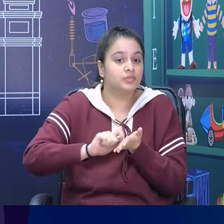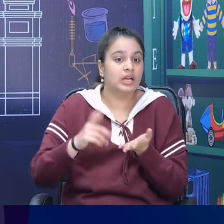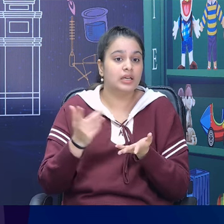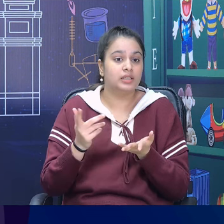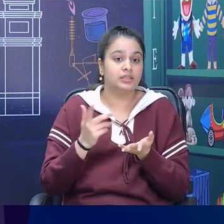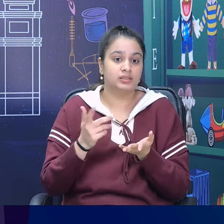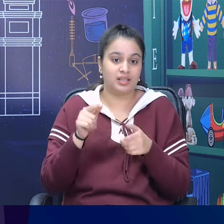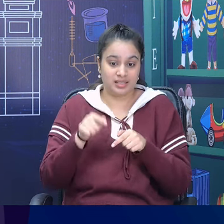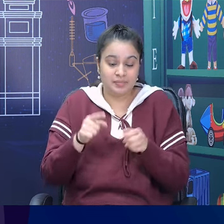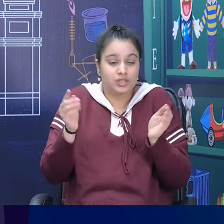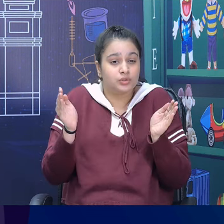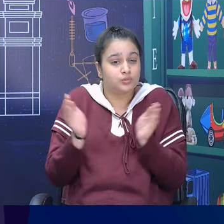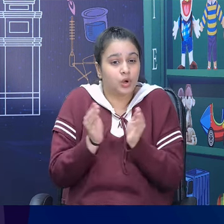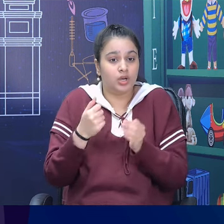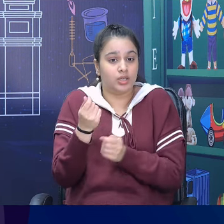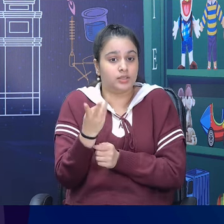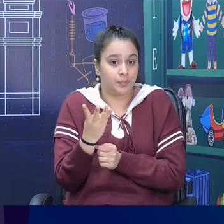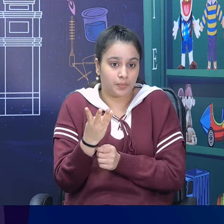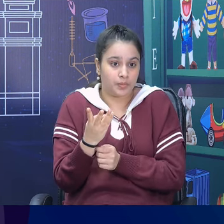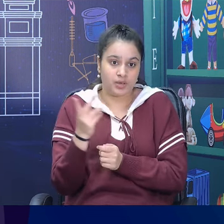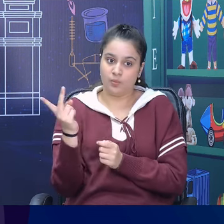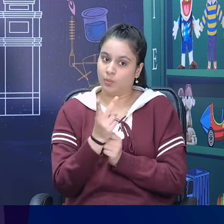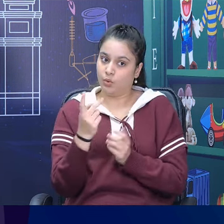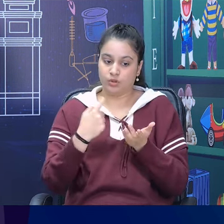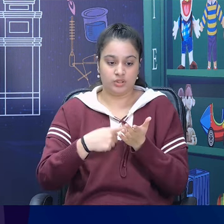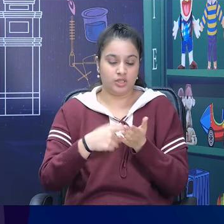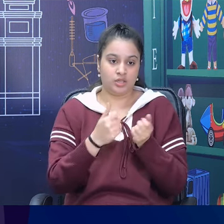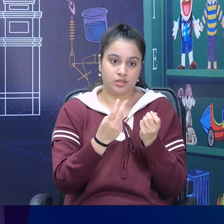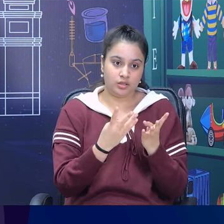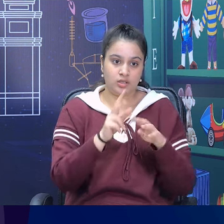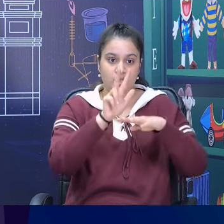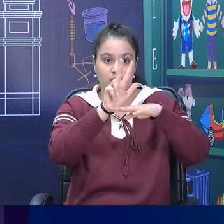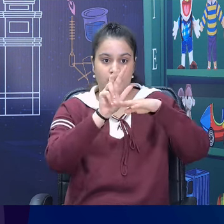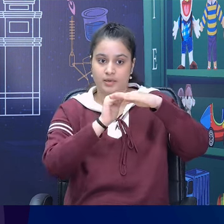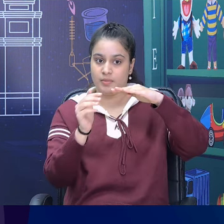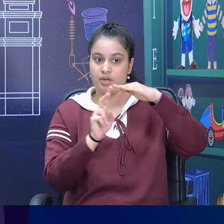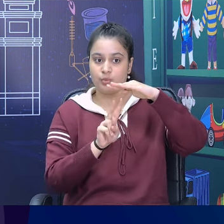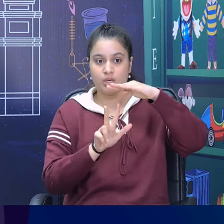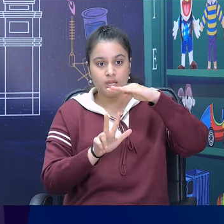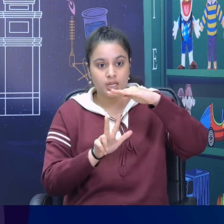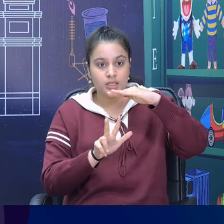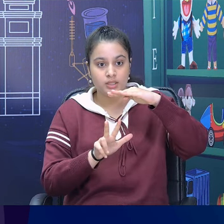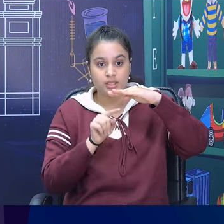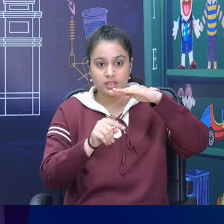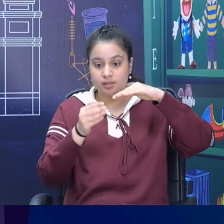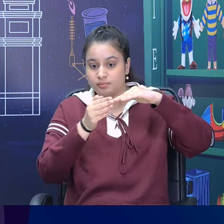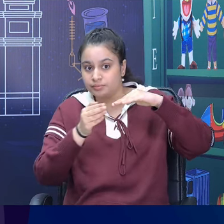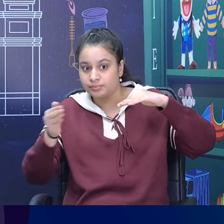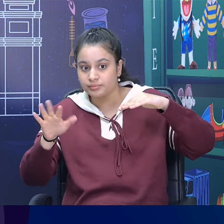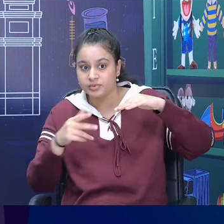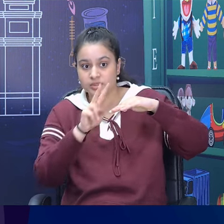न्यूमरेशन जो स्मॉल वैल्यू ऑफ न्यूमरेशन है दोनों रेशनल नंबर में वह है 88/2 तो इसके इंक्रीमेंट ऑर्डर में हम लिखेंगे